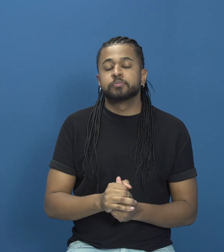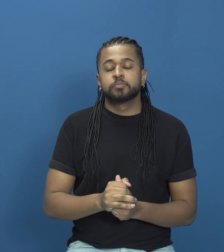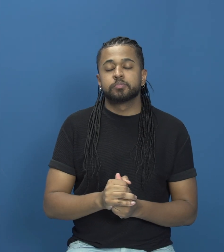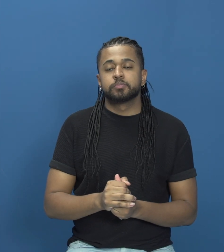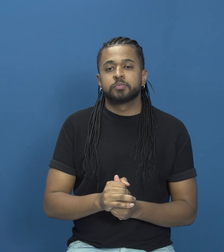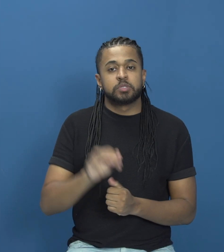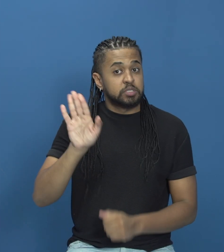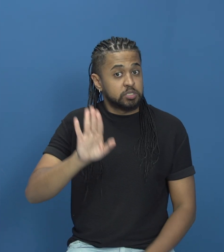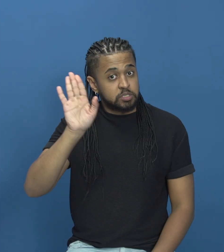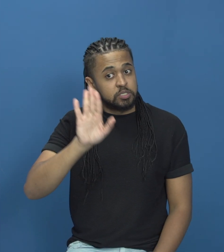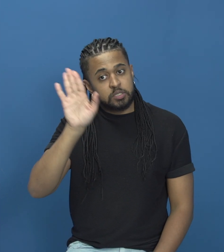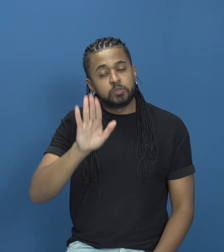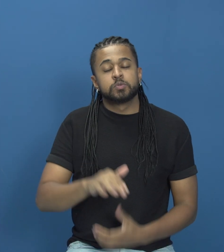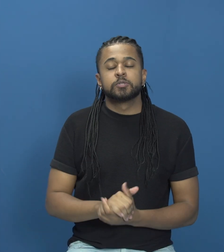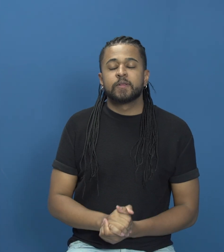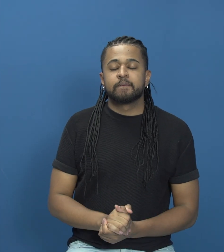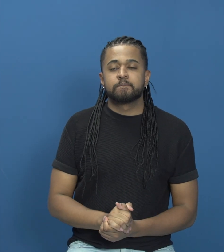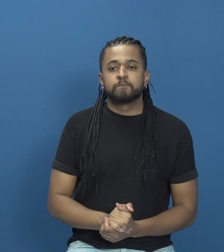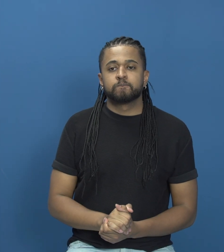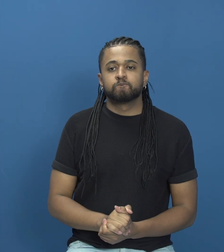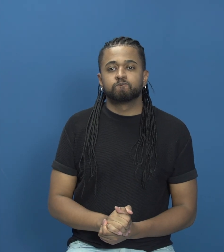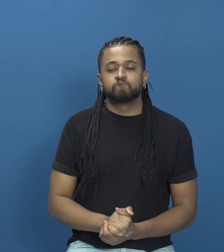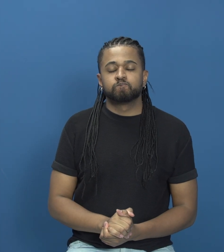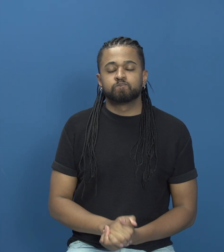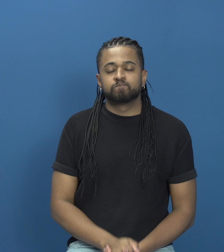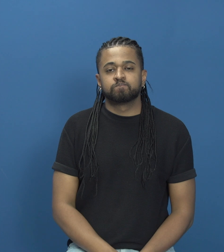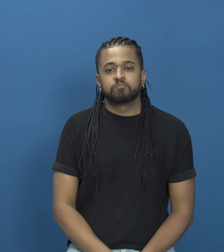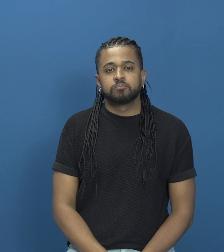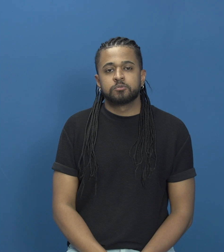os candidatos, as candidatas, fecha parênteses.